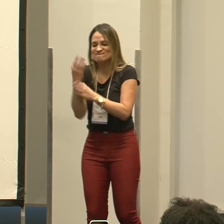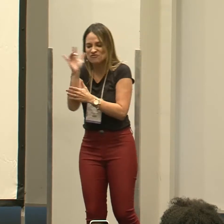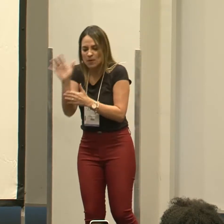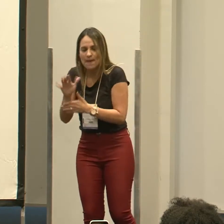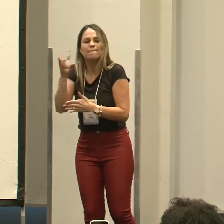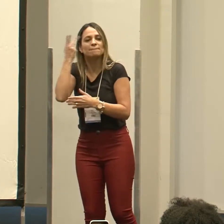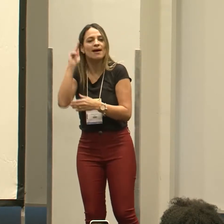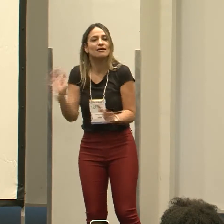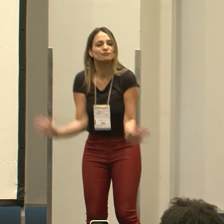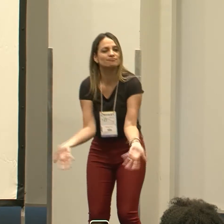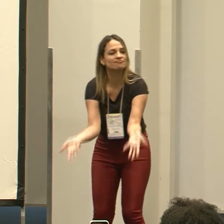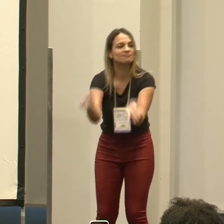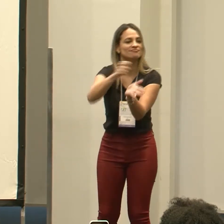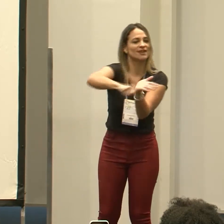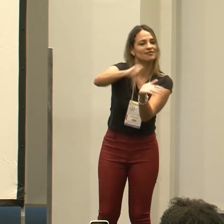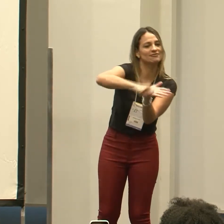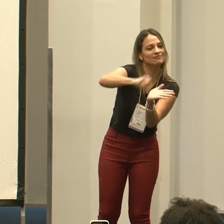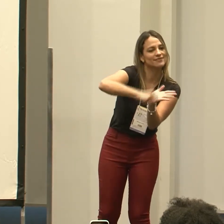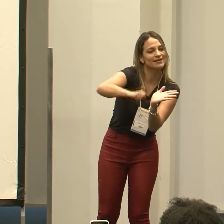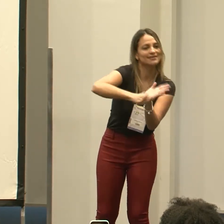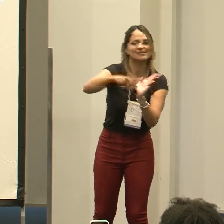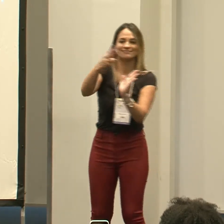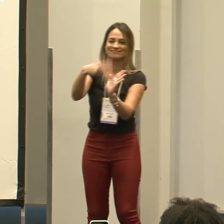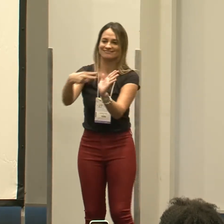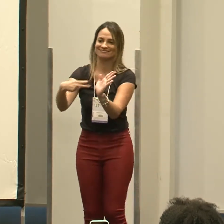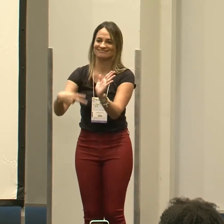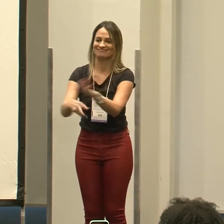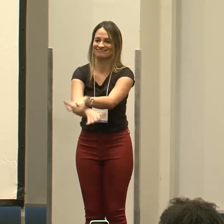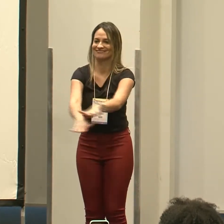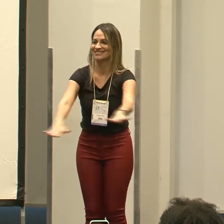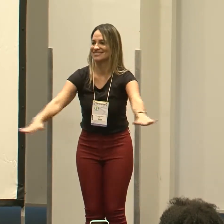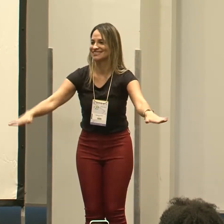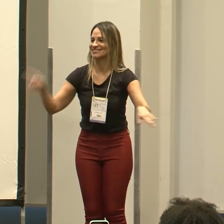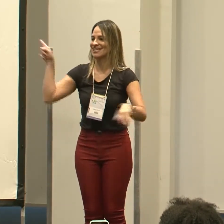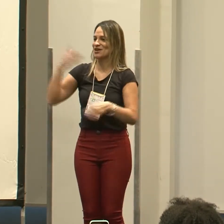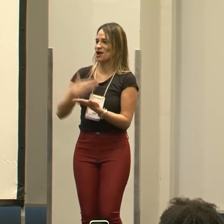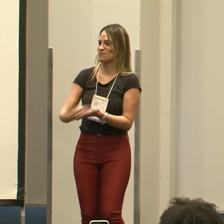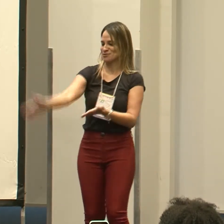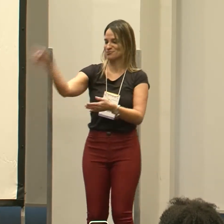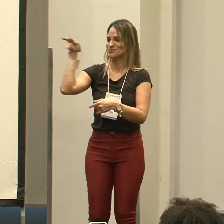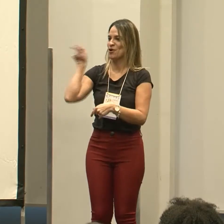leitura e escrita dos surdos, mas não era a favor da língua de sinais.